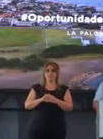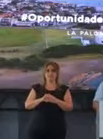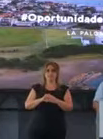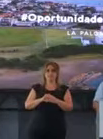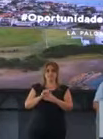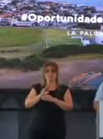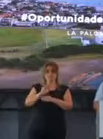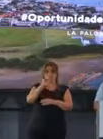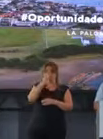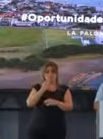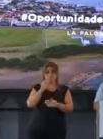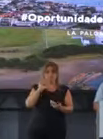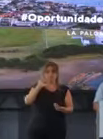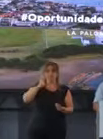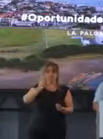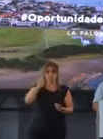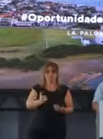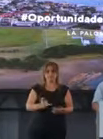de nuestro país.